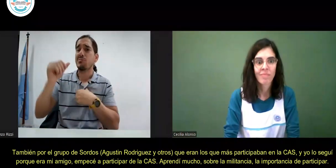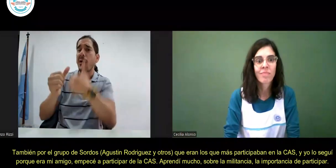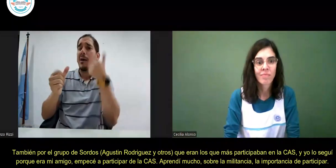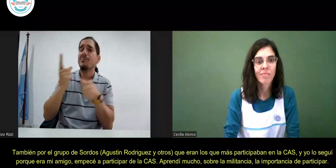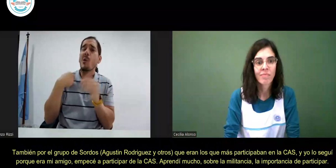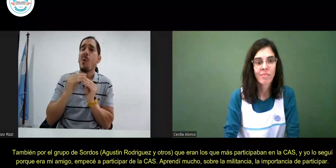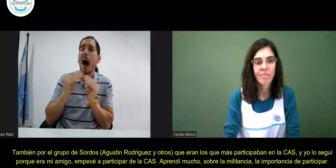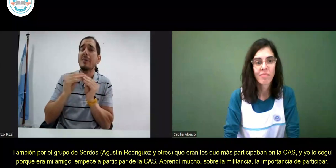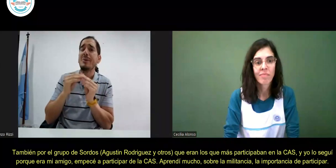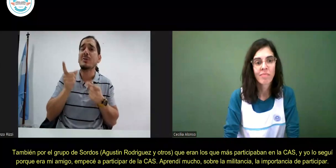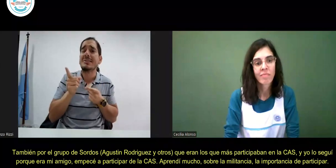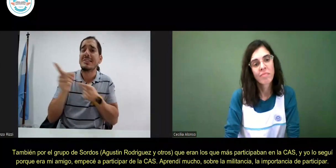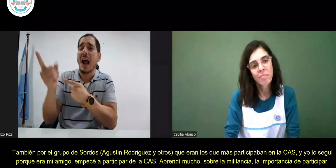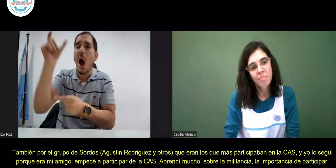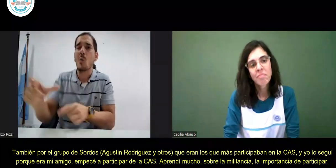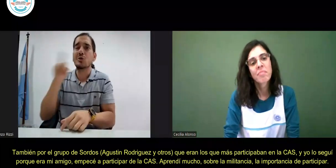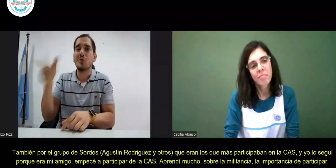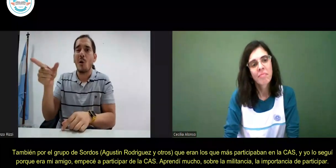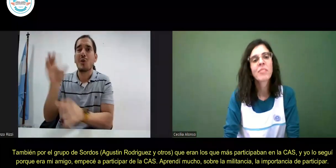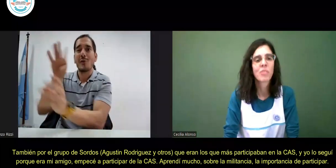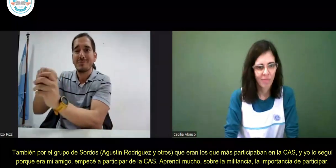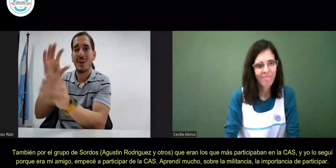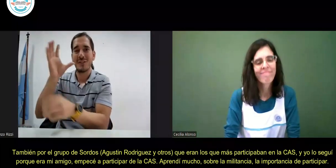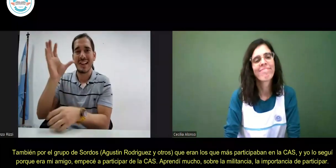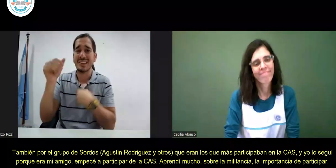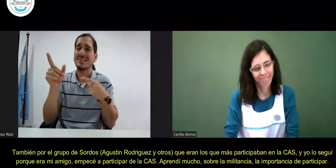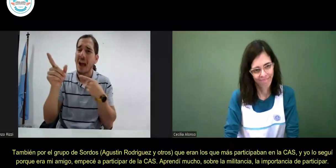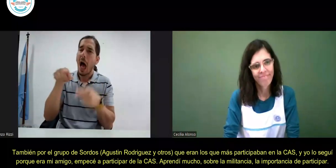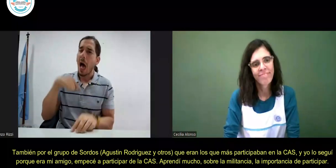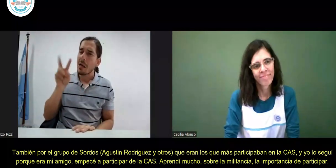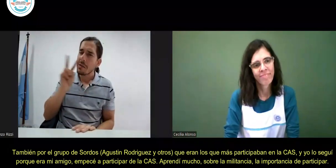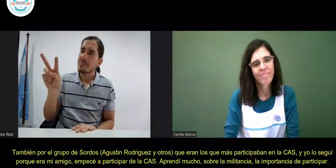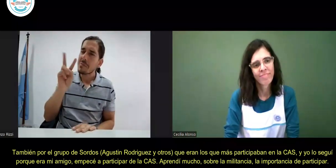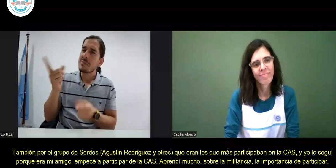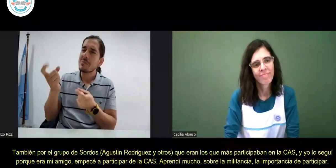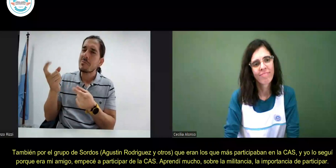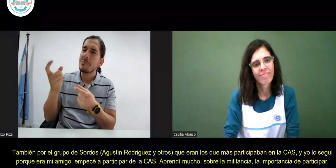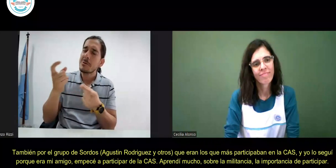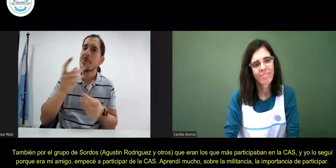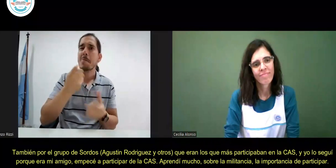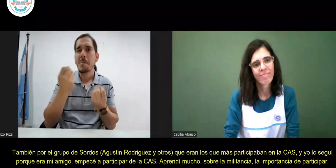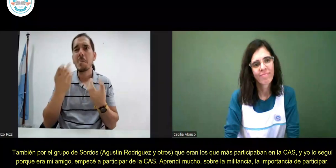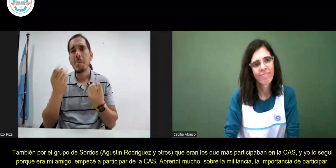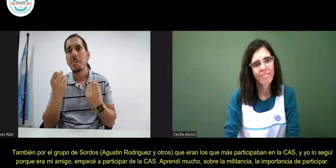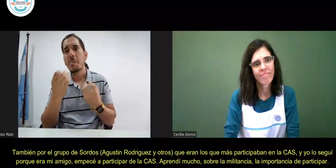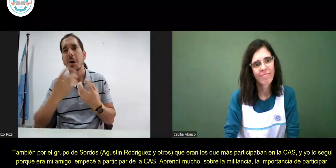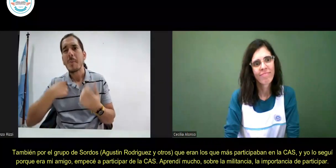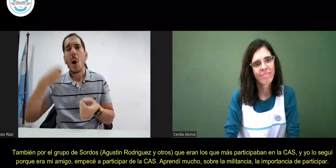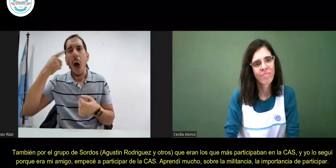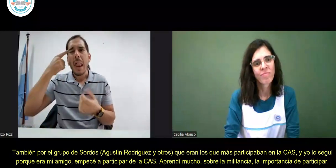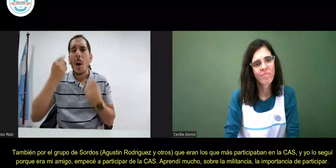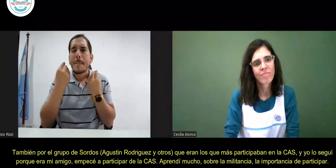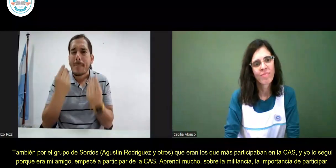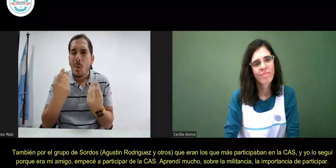más participaban en la CAS, y yo lo seguí porque era mi amigo, empecé a participar en la CAS. Aprendí mucho sobre la